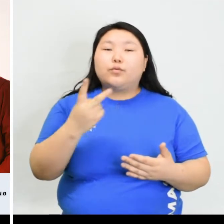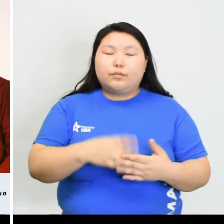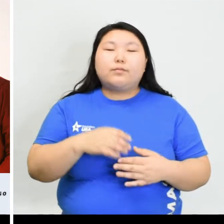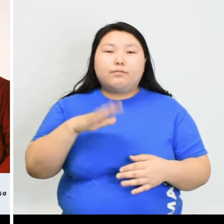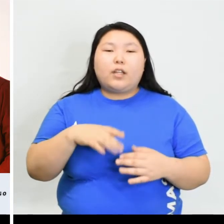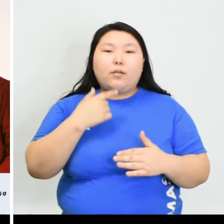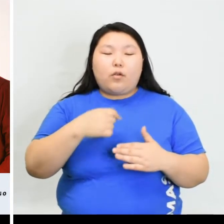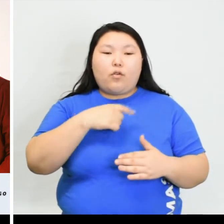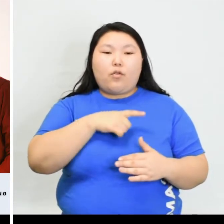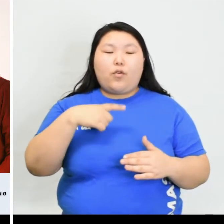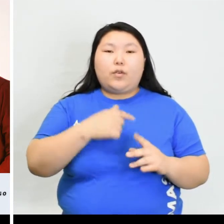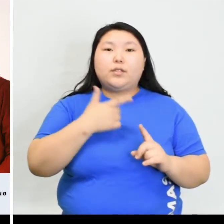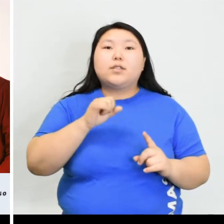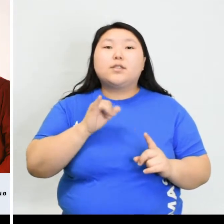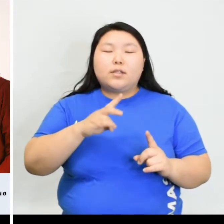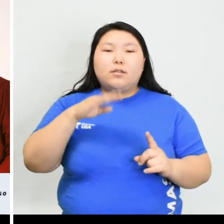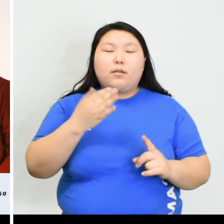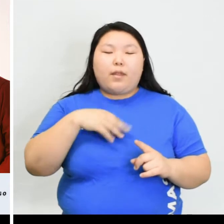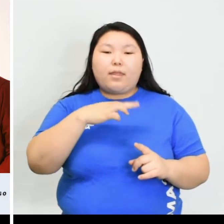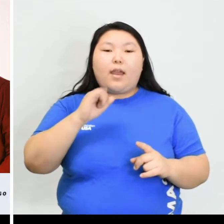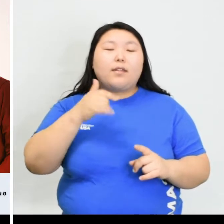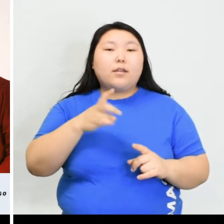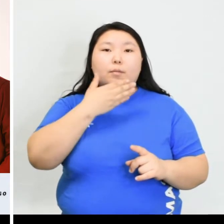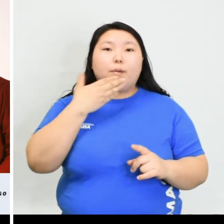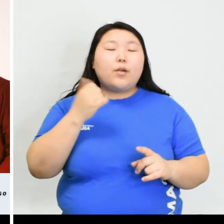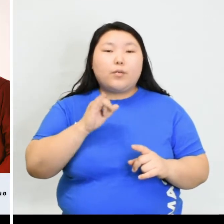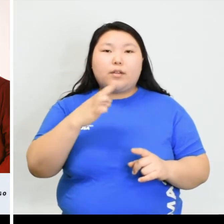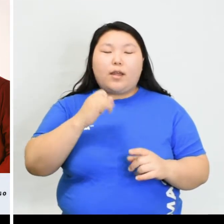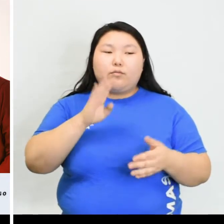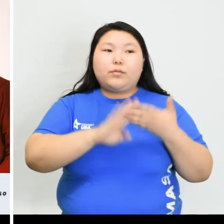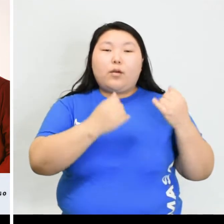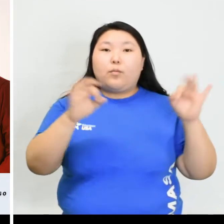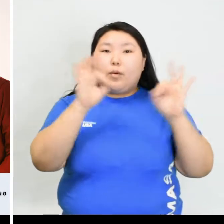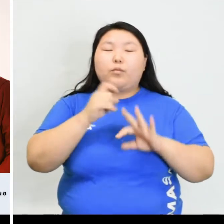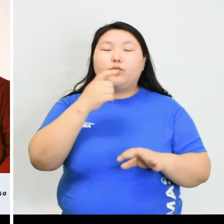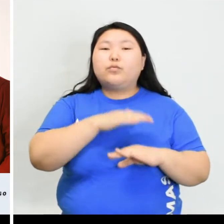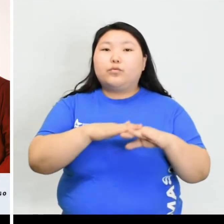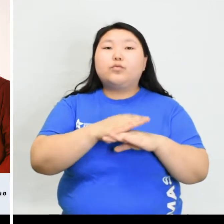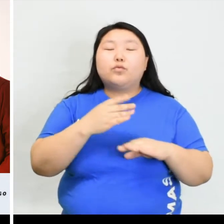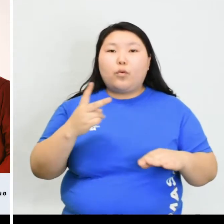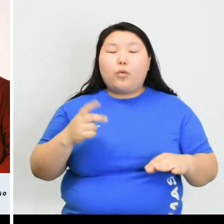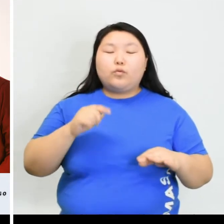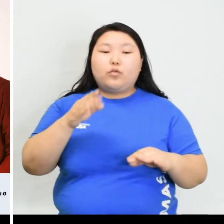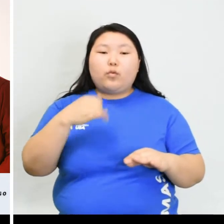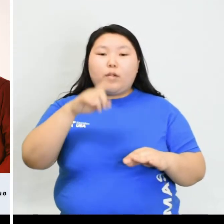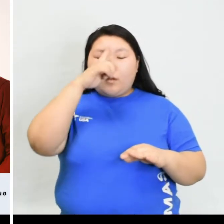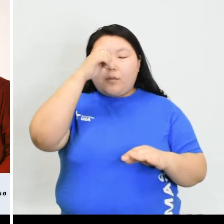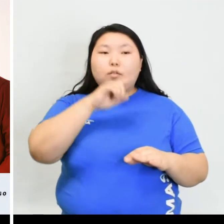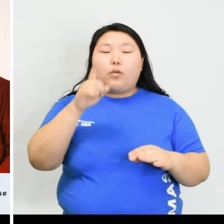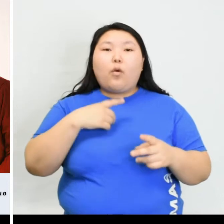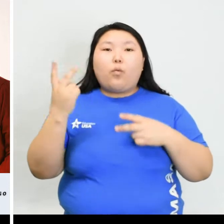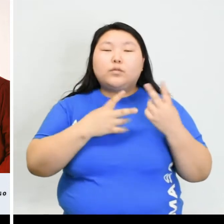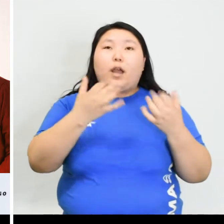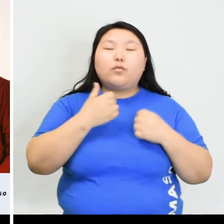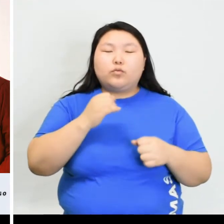шүү. Иншурсти өөрийн гэсэн тийм нэг даатгал байхгүй бол даатгал худалдаж аваагүй бол sorry шүү. За чи юу шууд имлэг